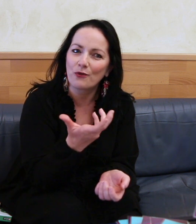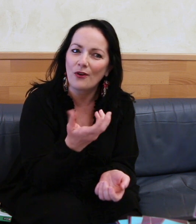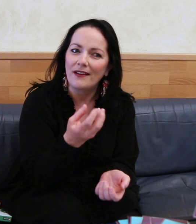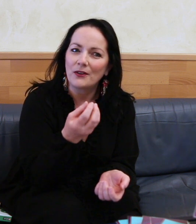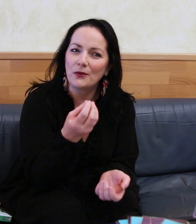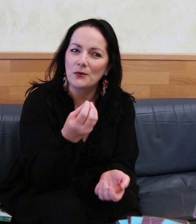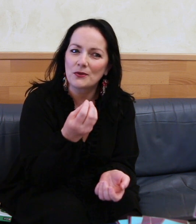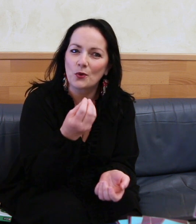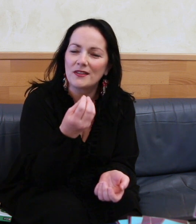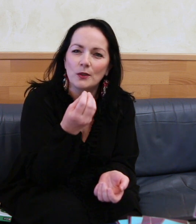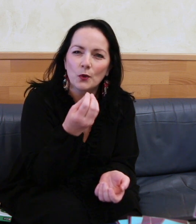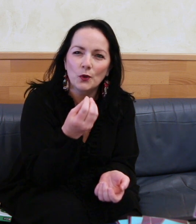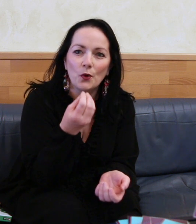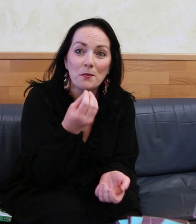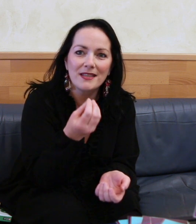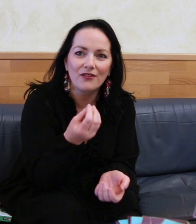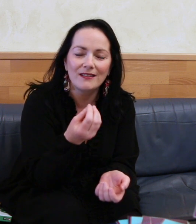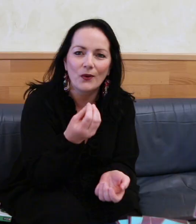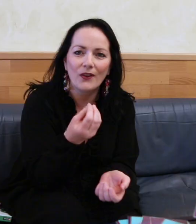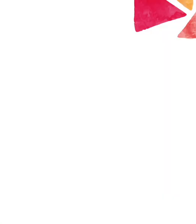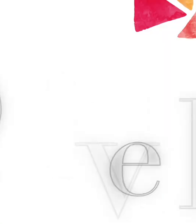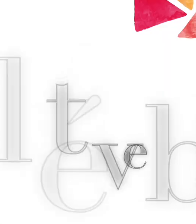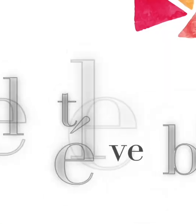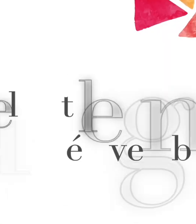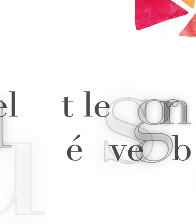l'enfant ce côté curieux, observateur.